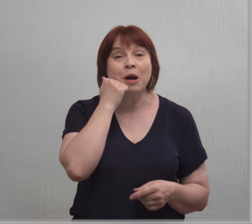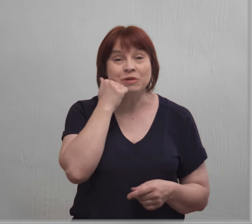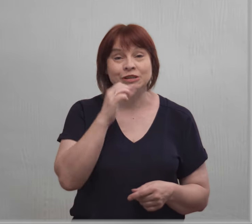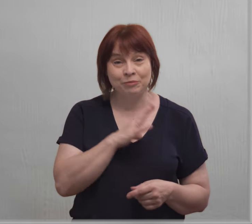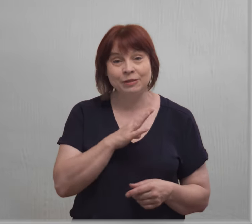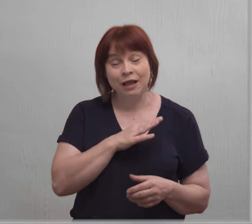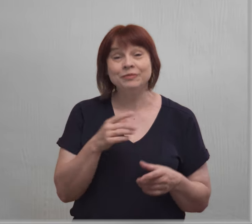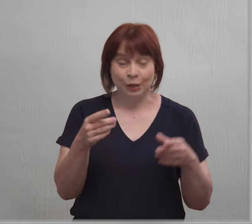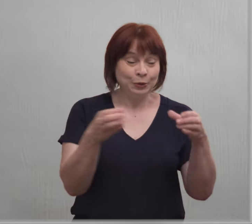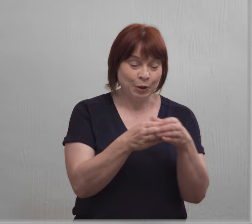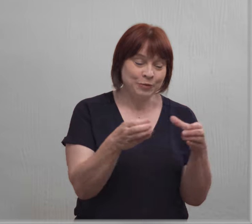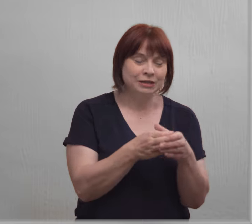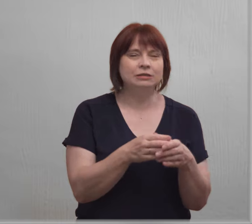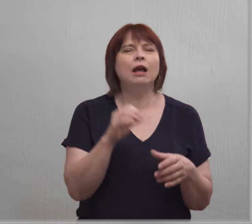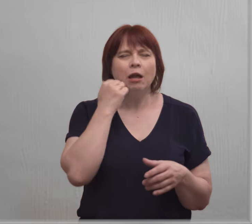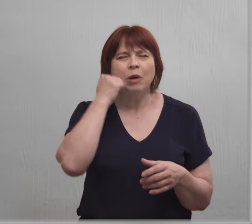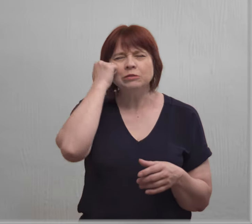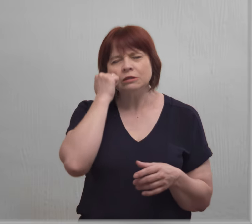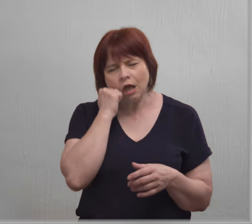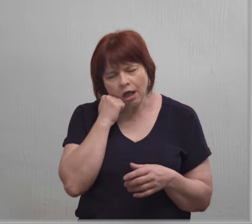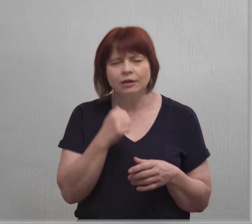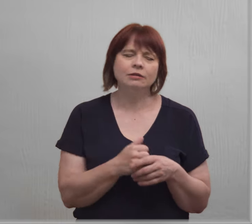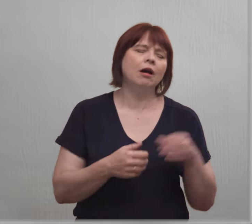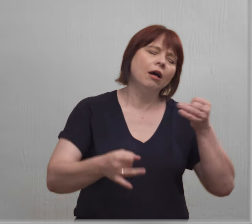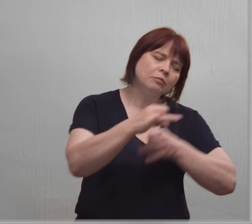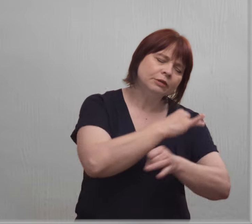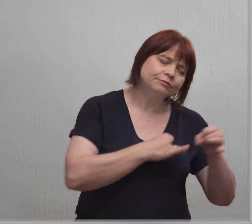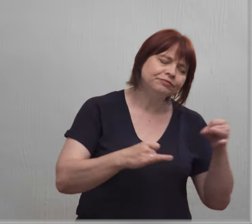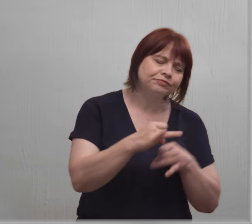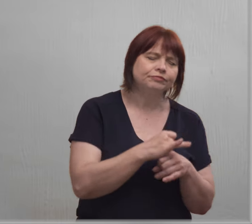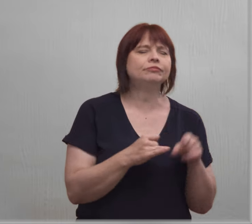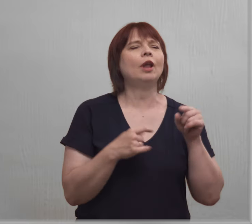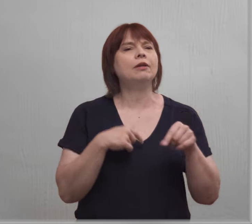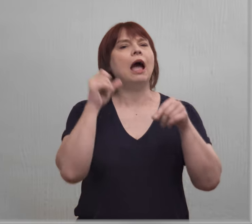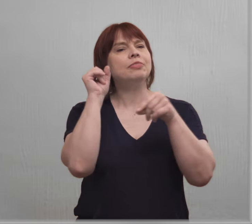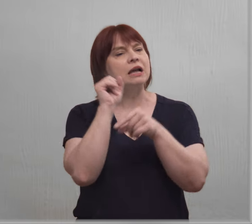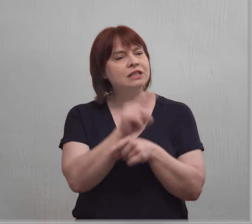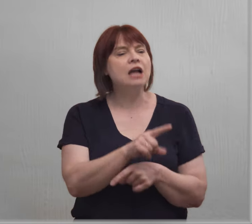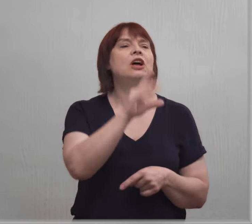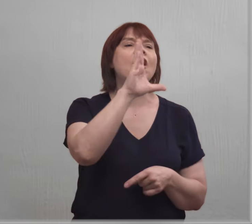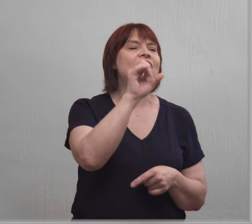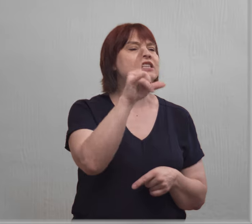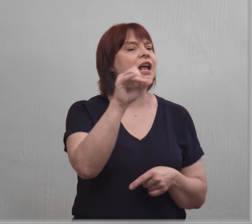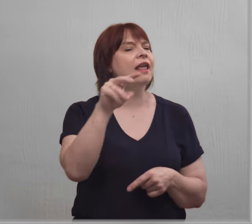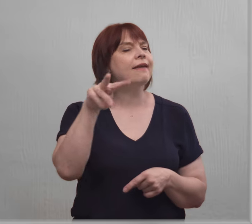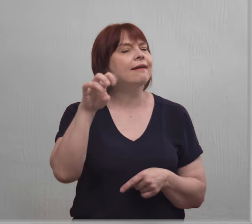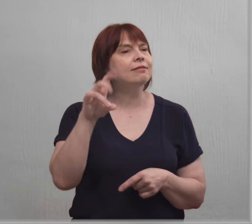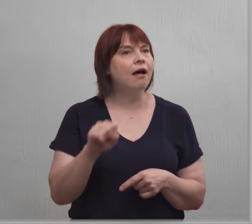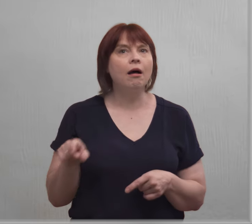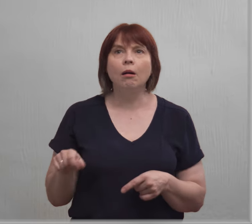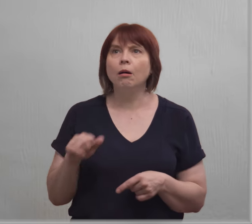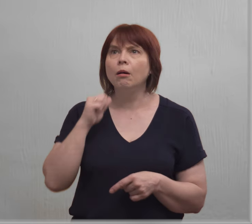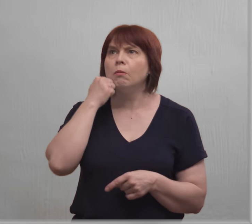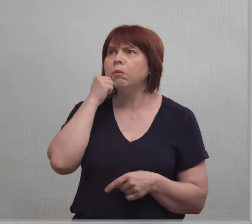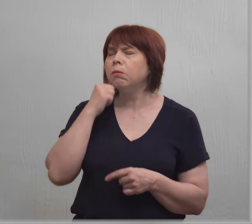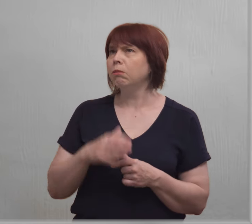домашней группе, и когда разбиралось это местописание, «Я назначил именно Веселиила, сына Урева». Она сказала: «Про